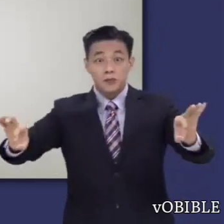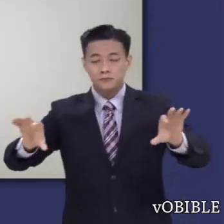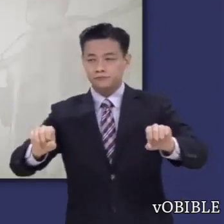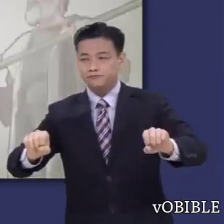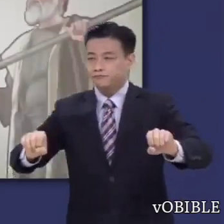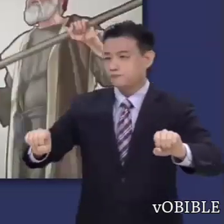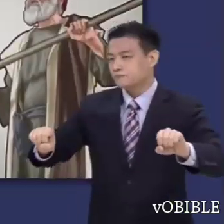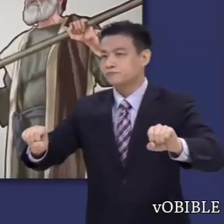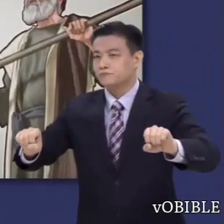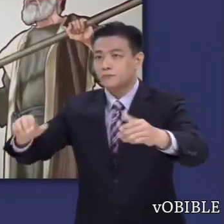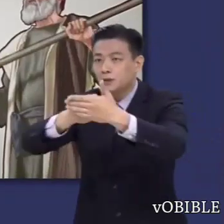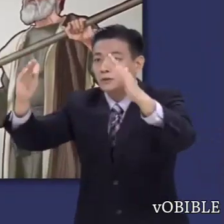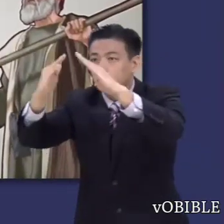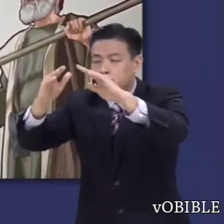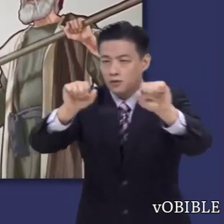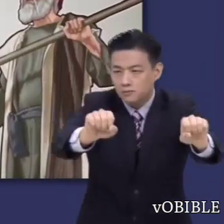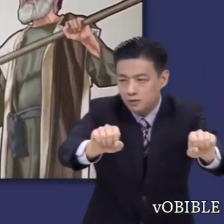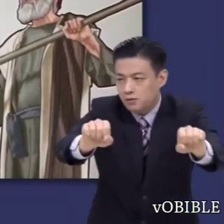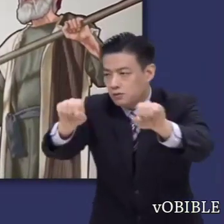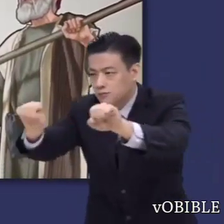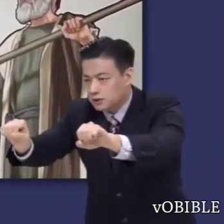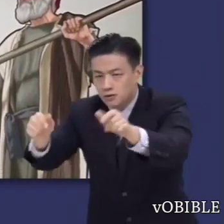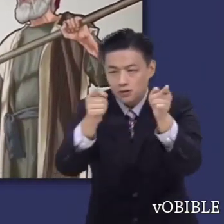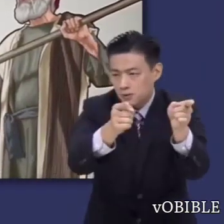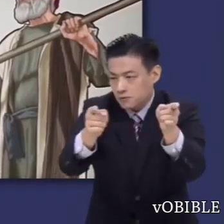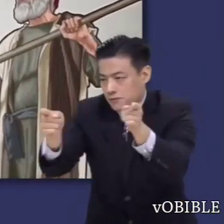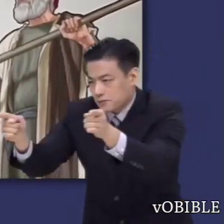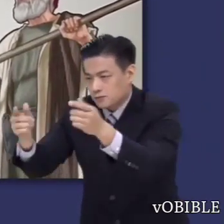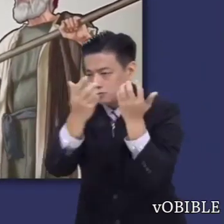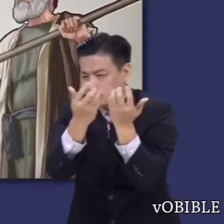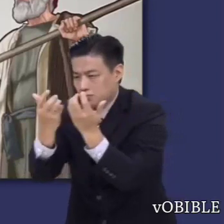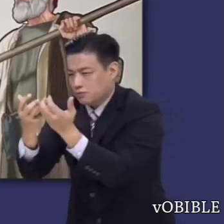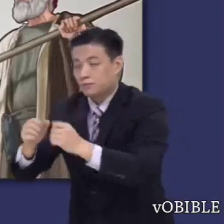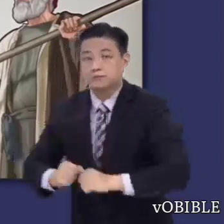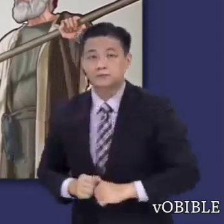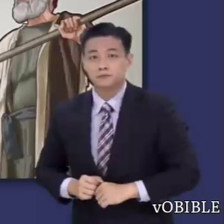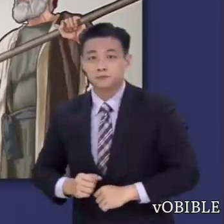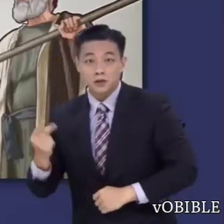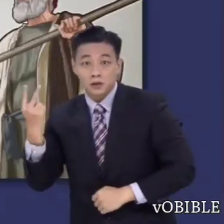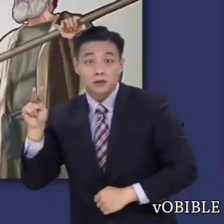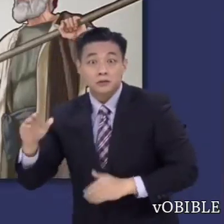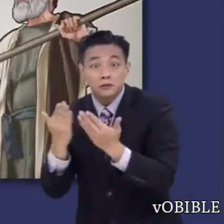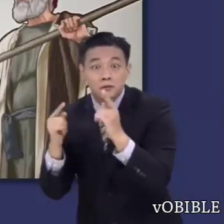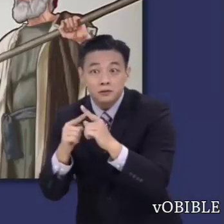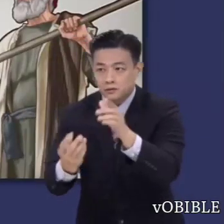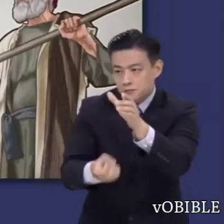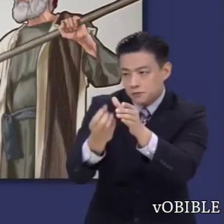之后，约翰奉命丈量圣殿，接着又目睹了上帝的两个见证人的经